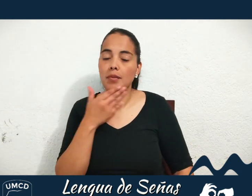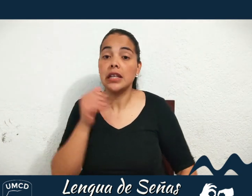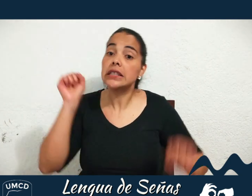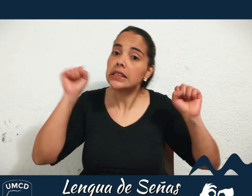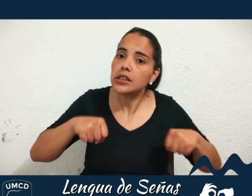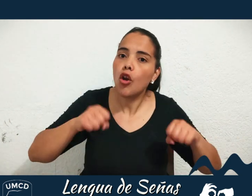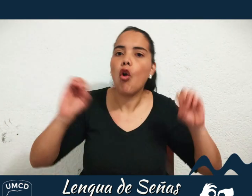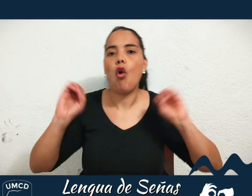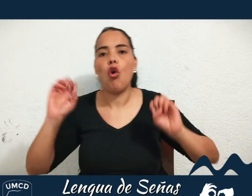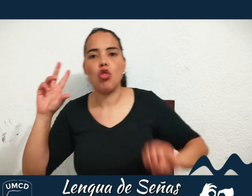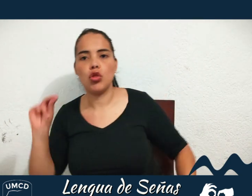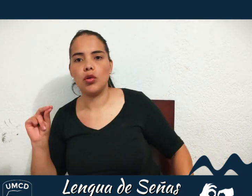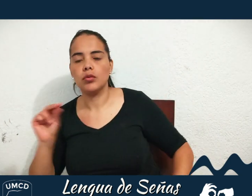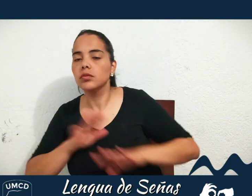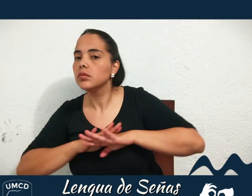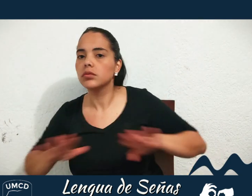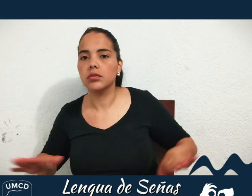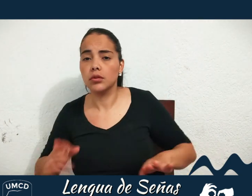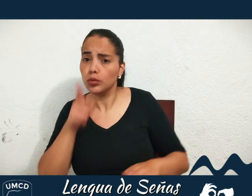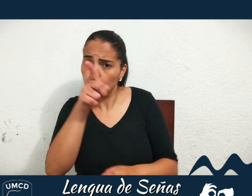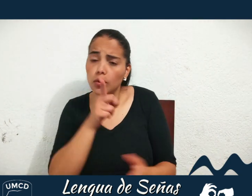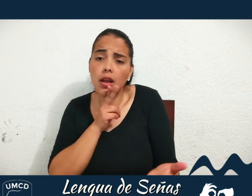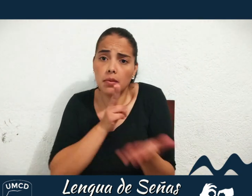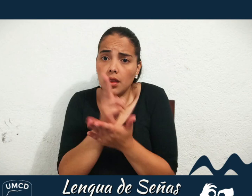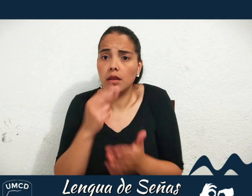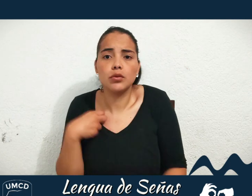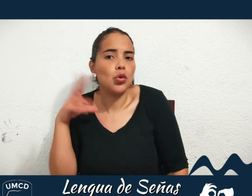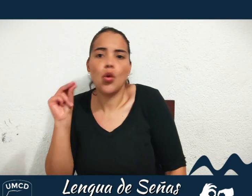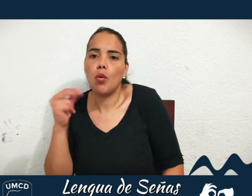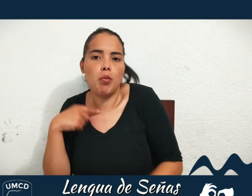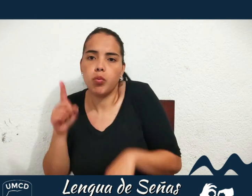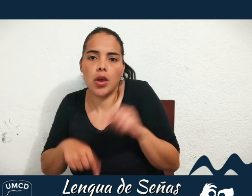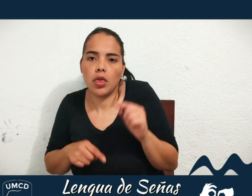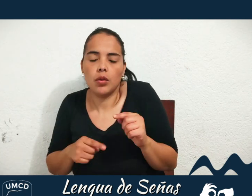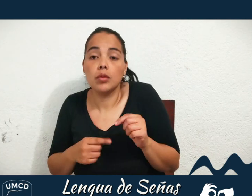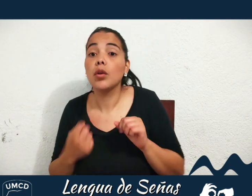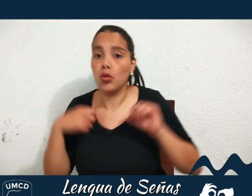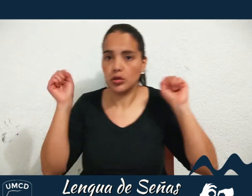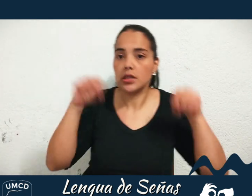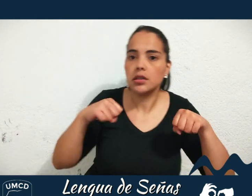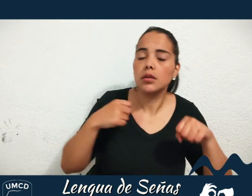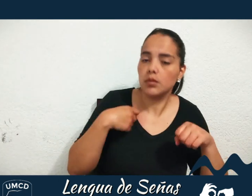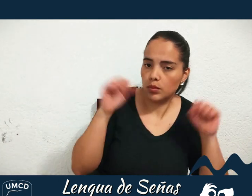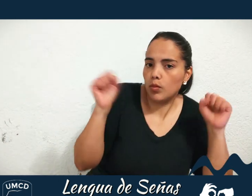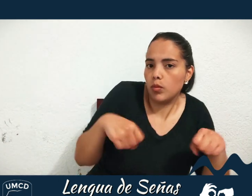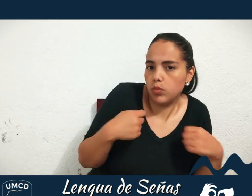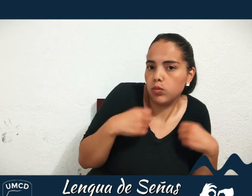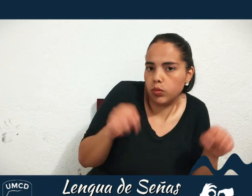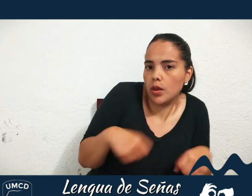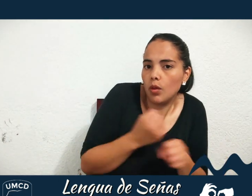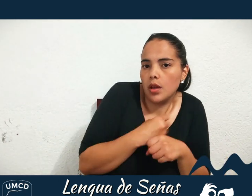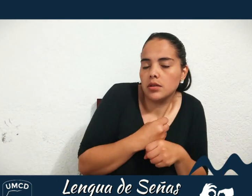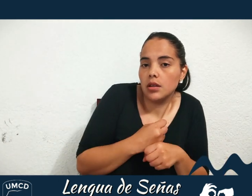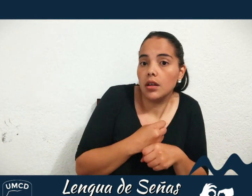a cumplirlo, pues tenemos que ser sinceros y decirle, lo siento, pero no vamos a hacerlo porque no está en nuestra